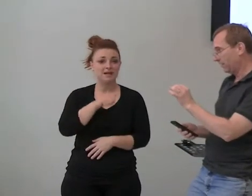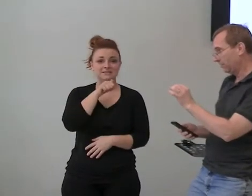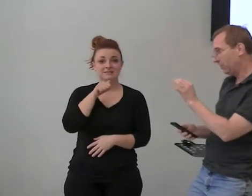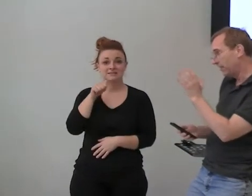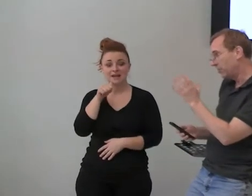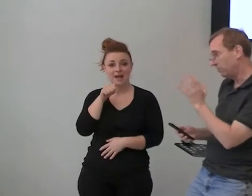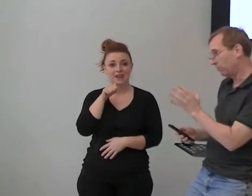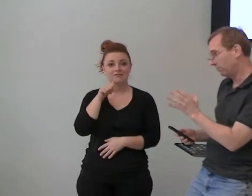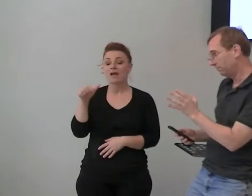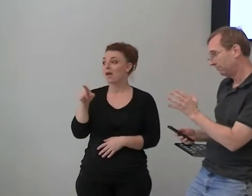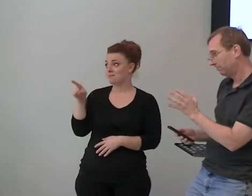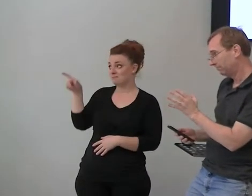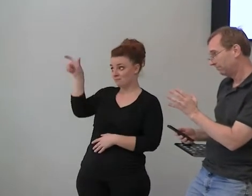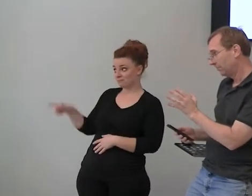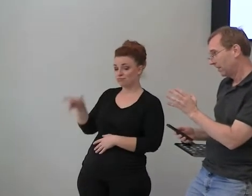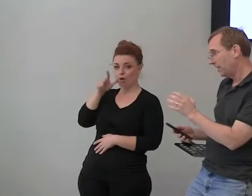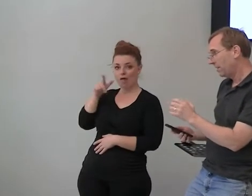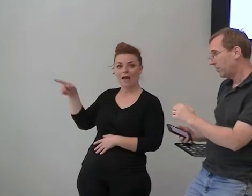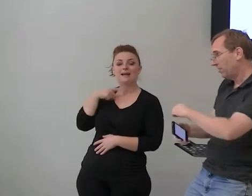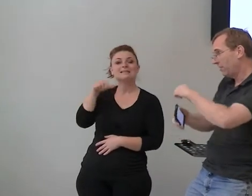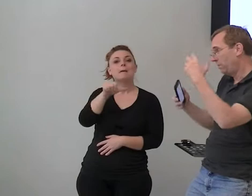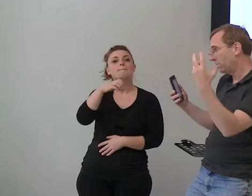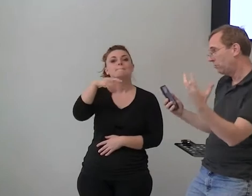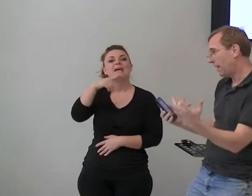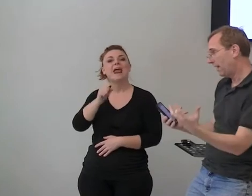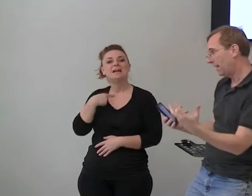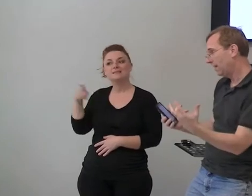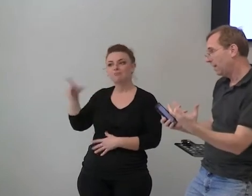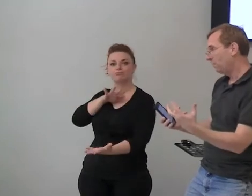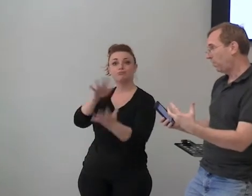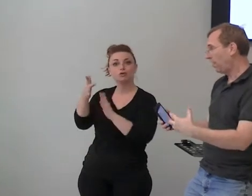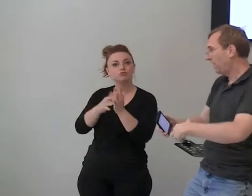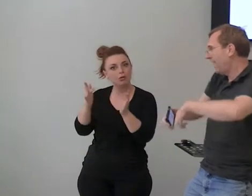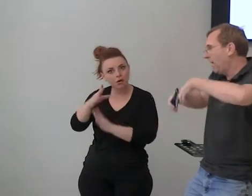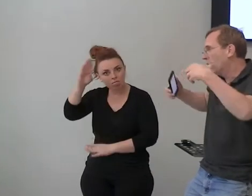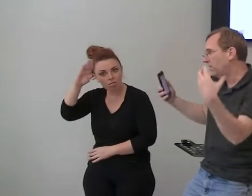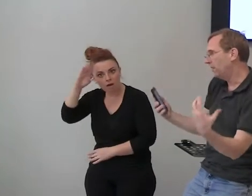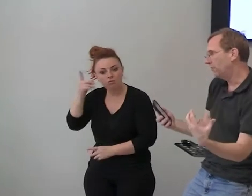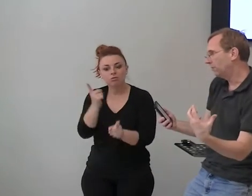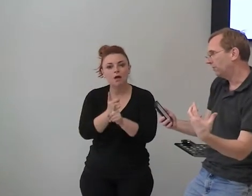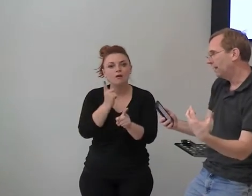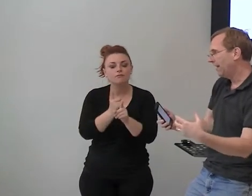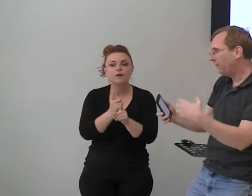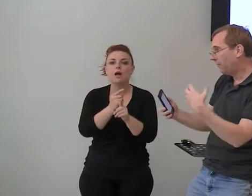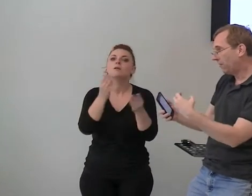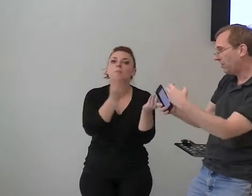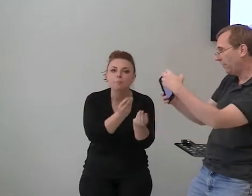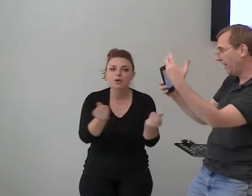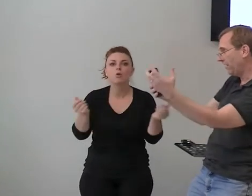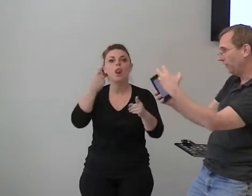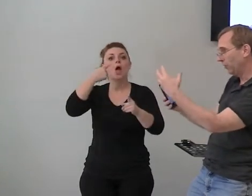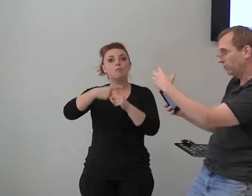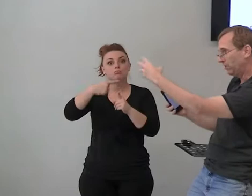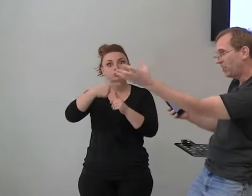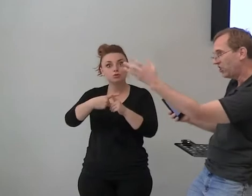Speranza sia Gesù. Devi essere spirituale, però anche emotivo. E devi farci